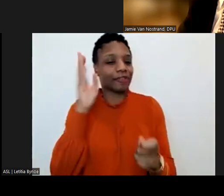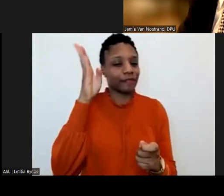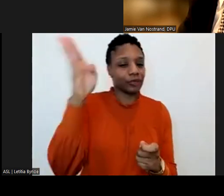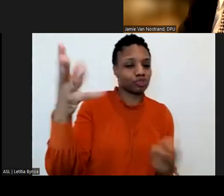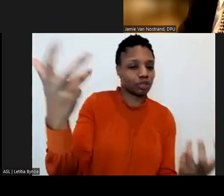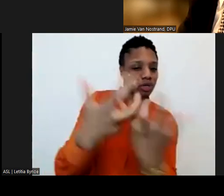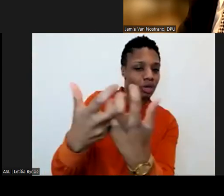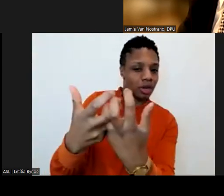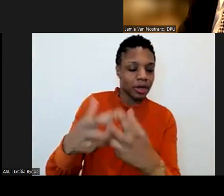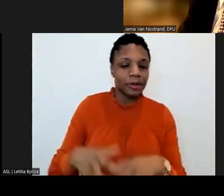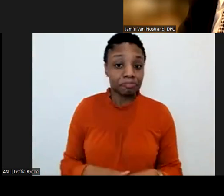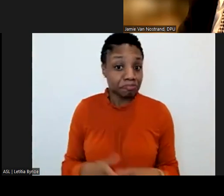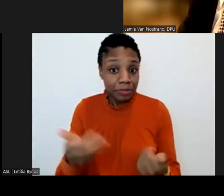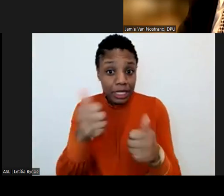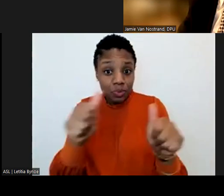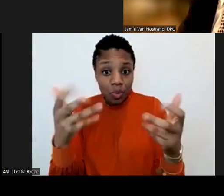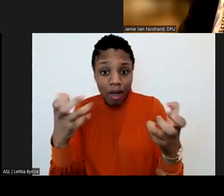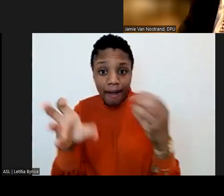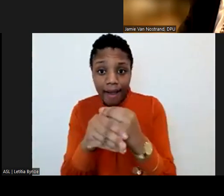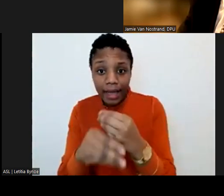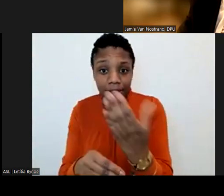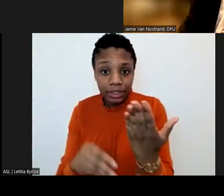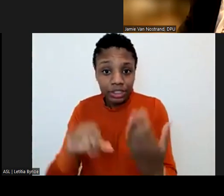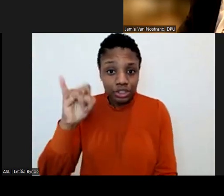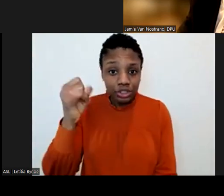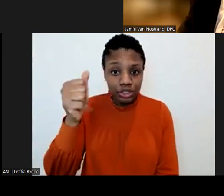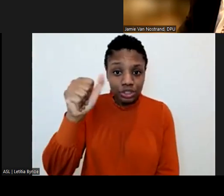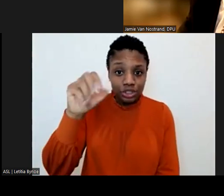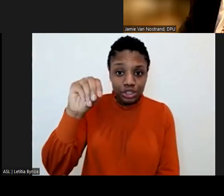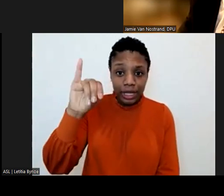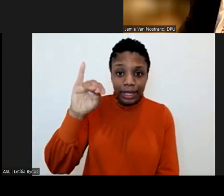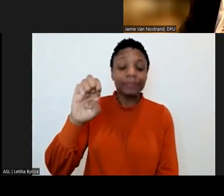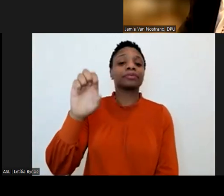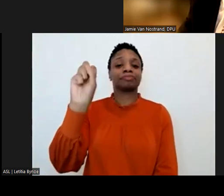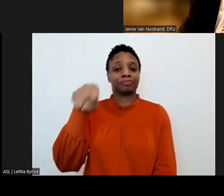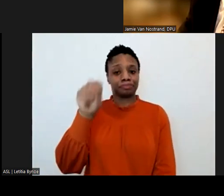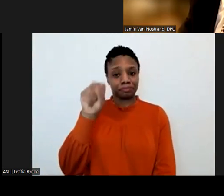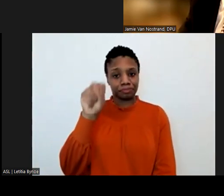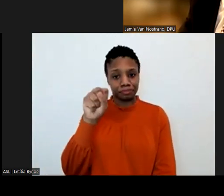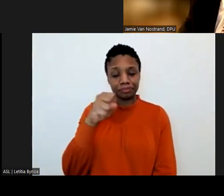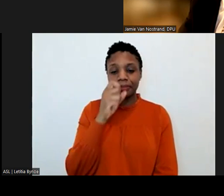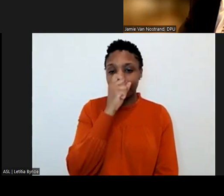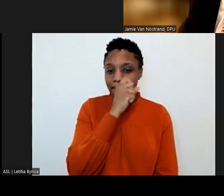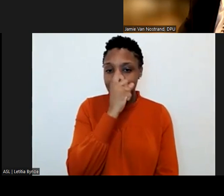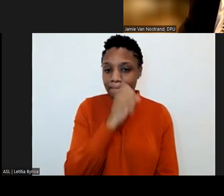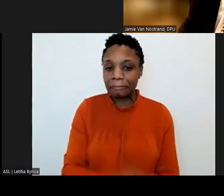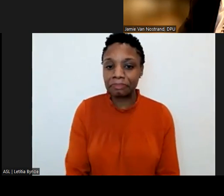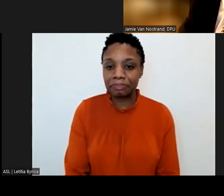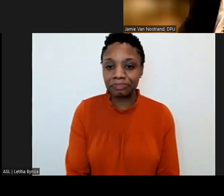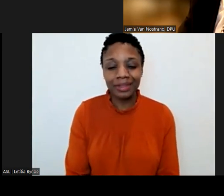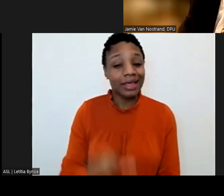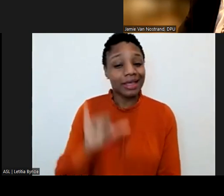los próximos años y meses eh de cómo eso se va a ver en los planes futuros Y sí calila es muy buena